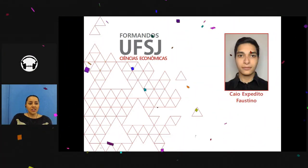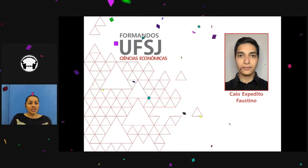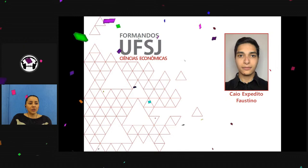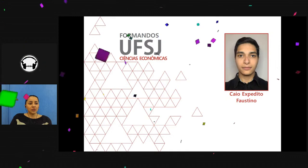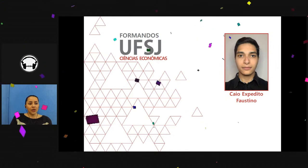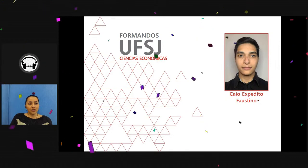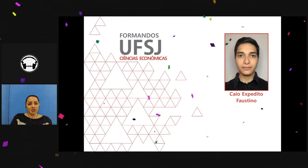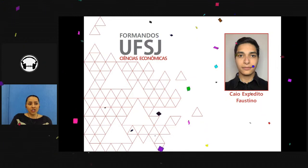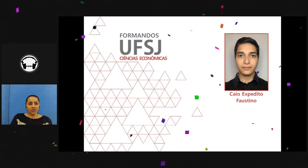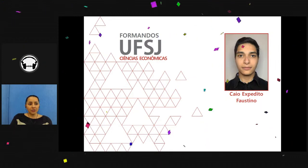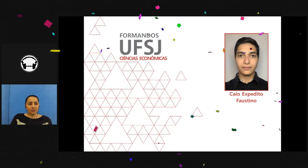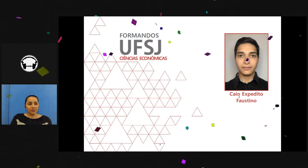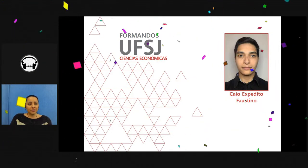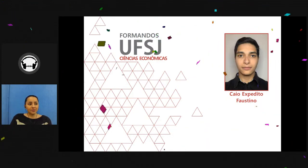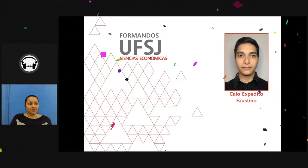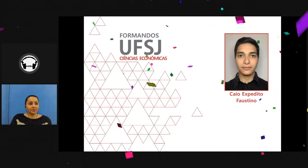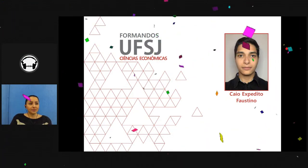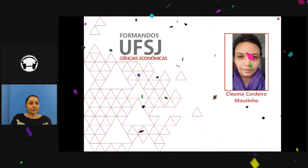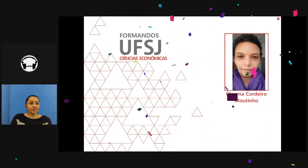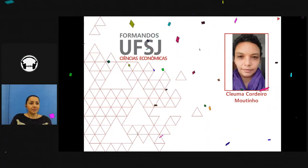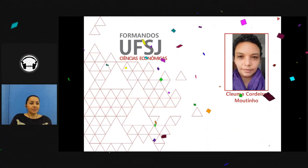Caio Expedito Faustino